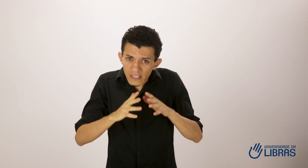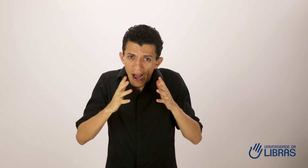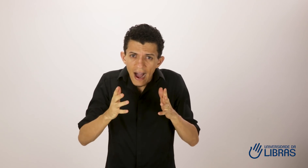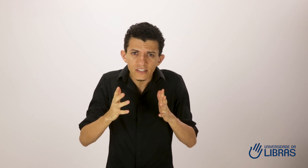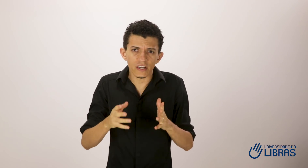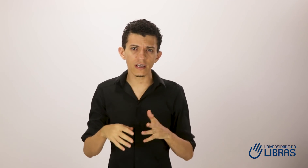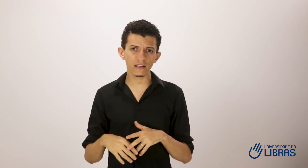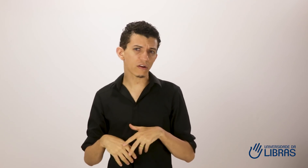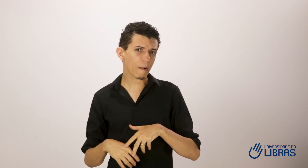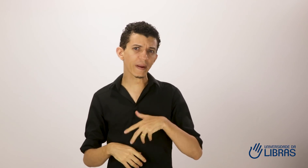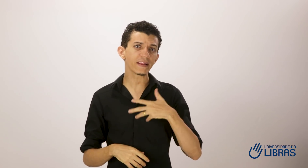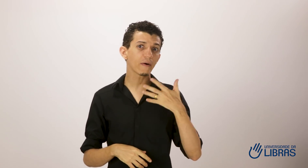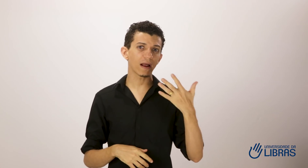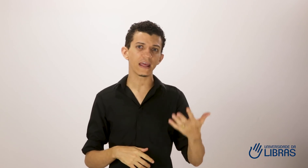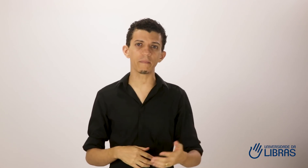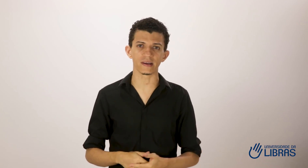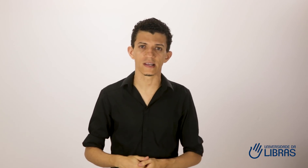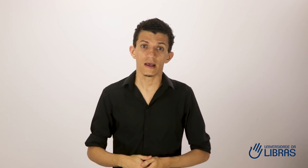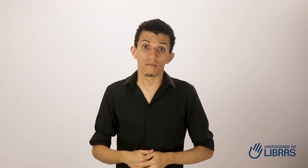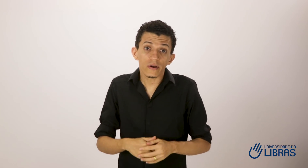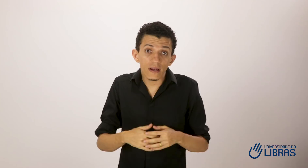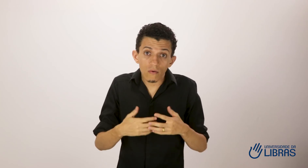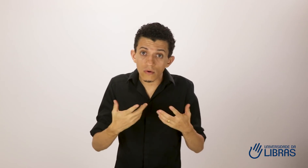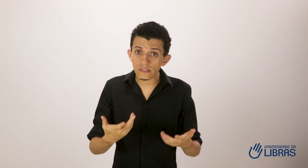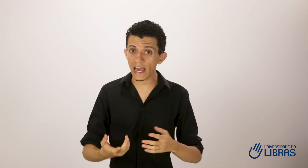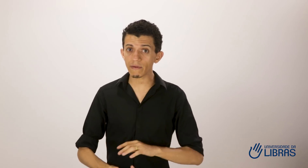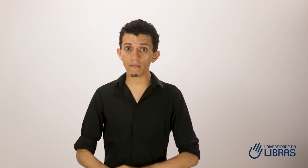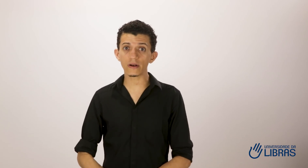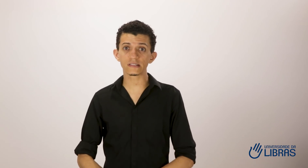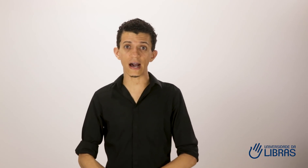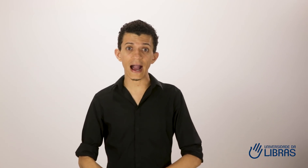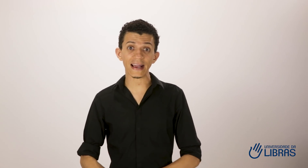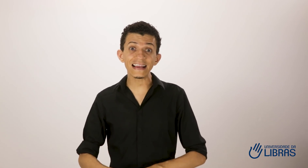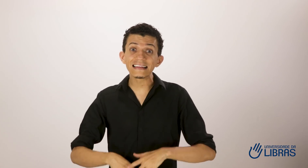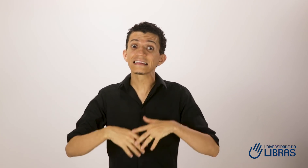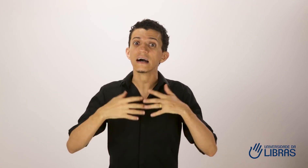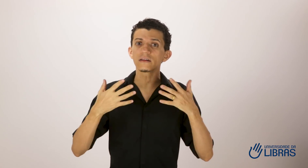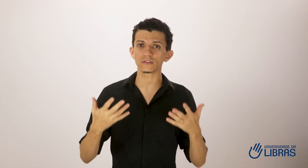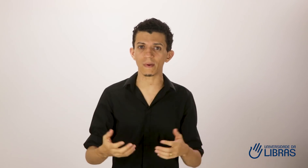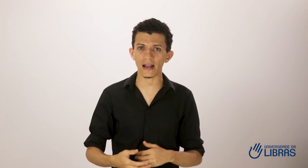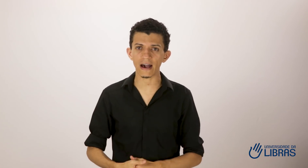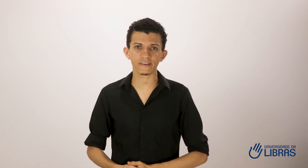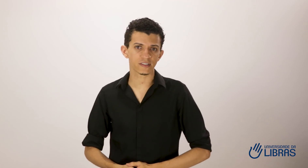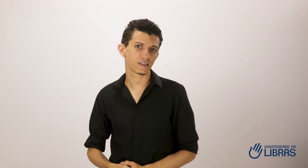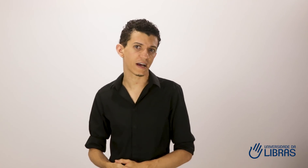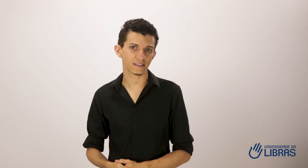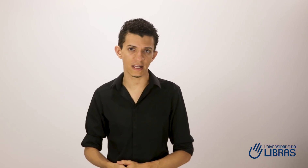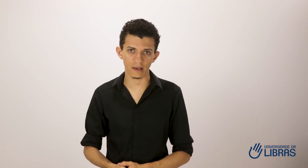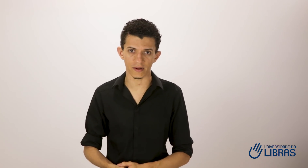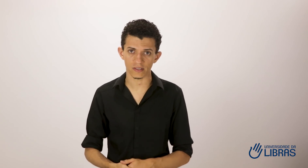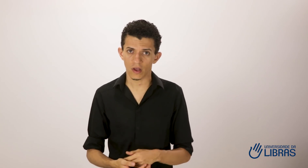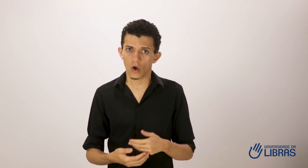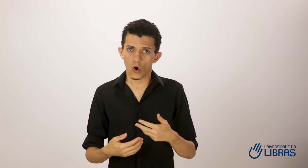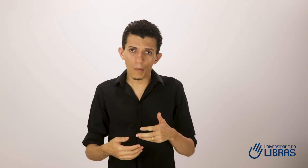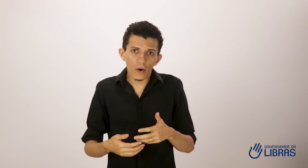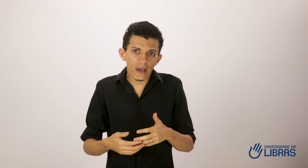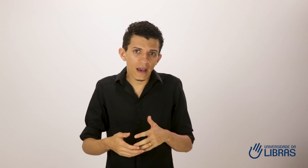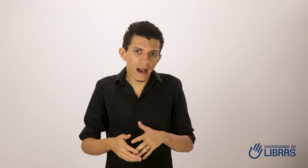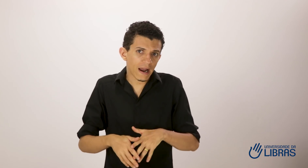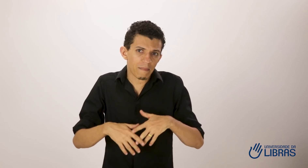você acha que ainda não aprendeu a Libras, porque não consegue memorizar aquele tanto de palavras e sinais em Libras, ou porque a